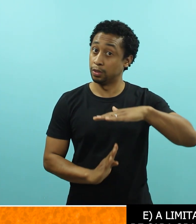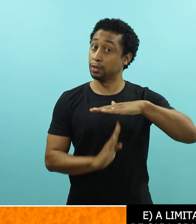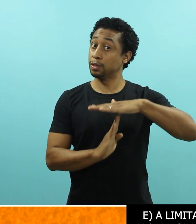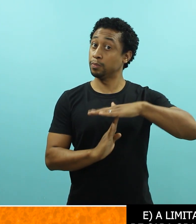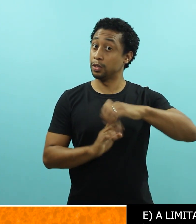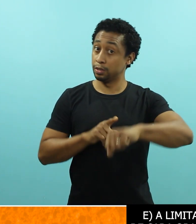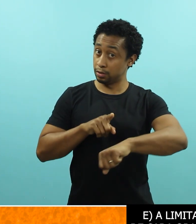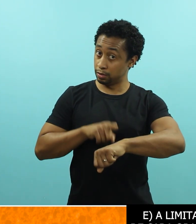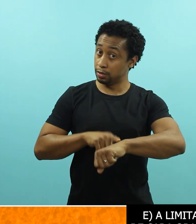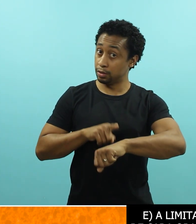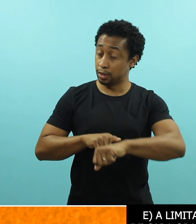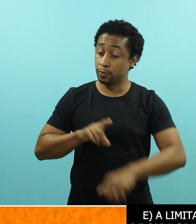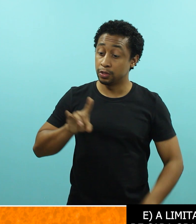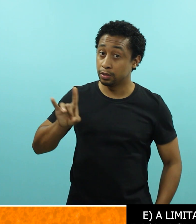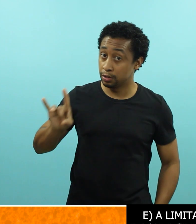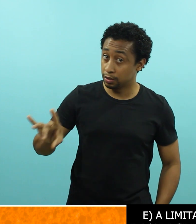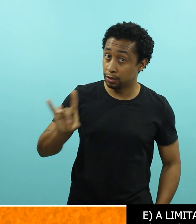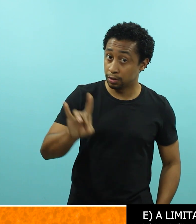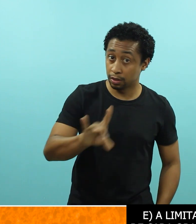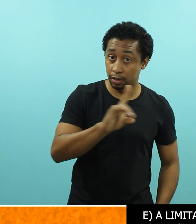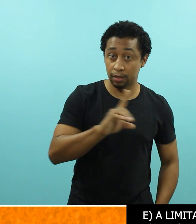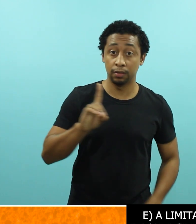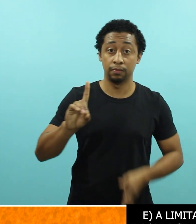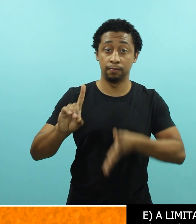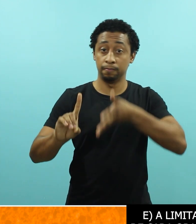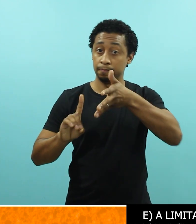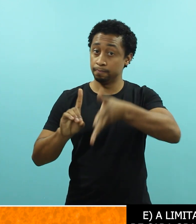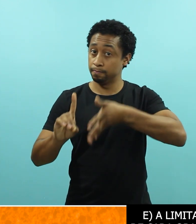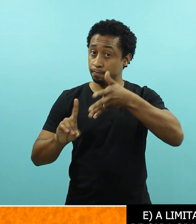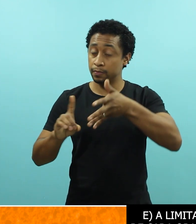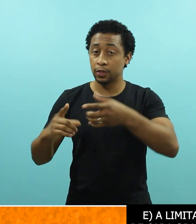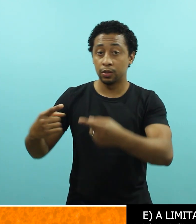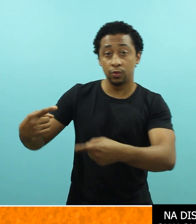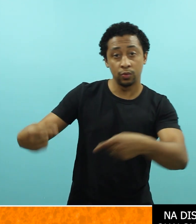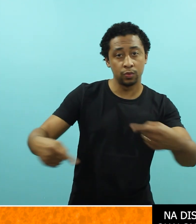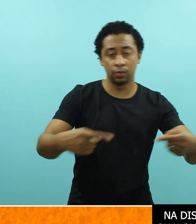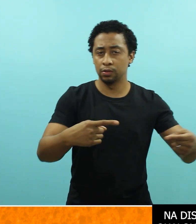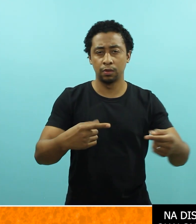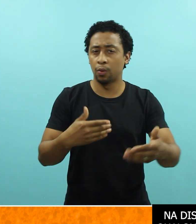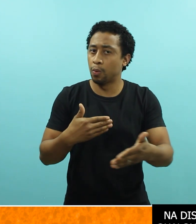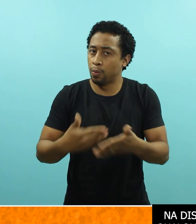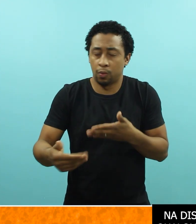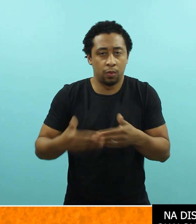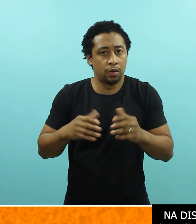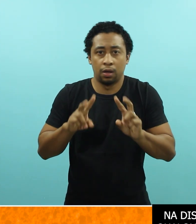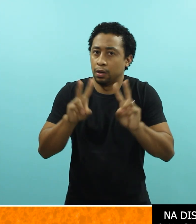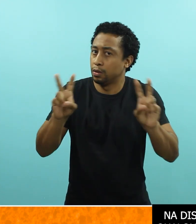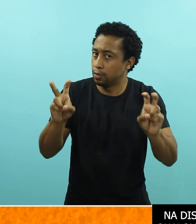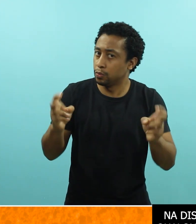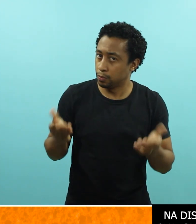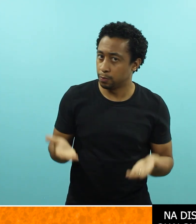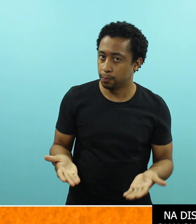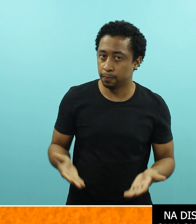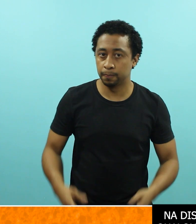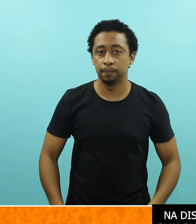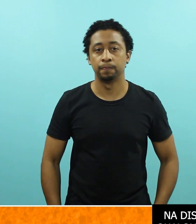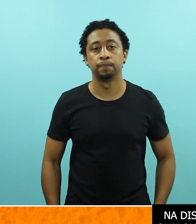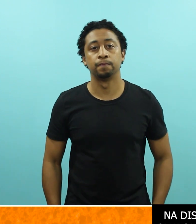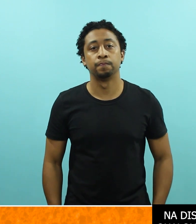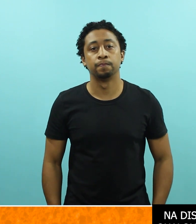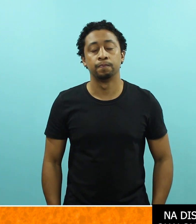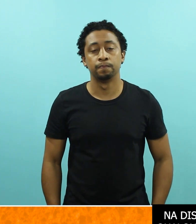E. A limitação de tempo de cada orador ou oradora na discussão de qualquer